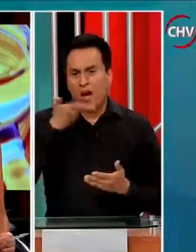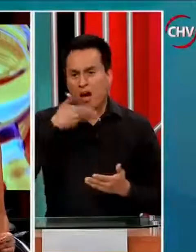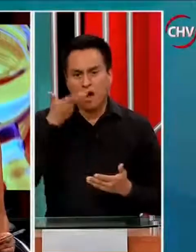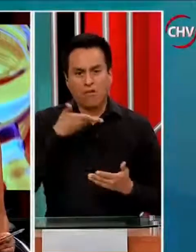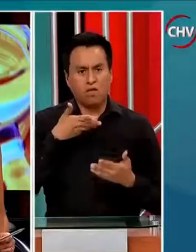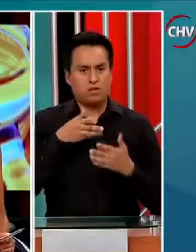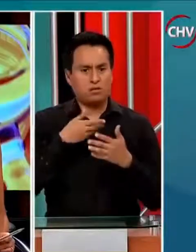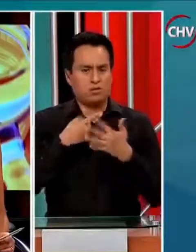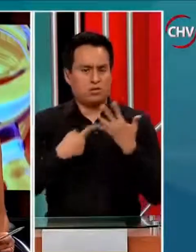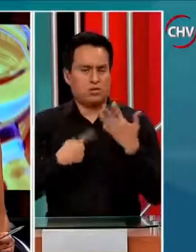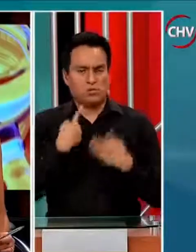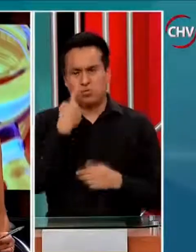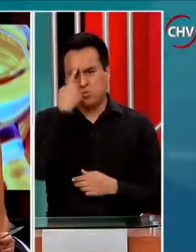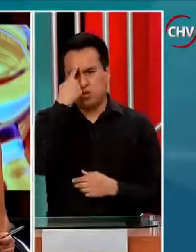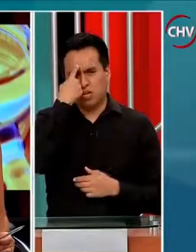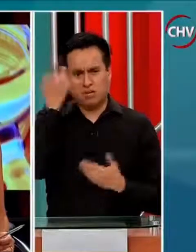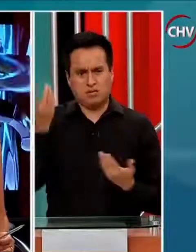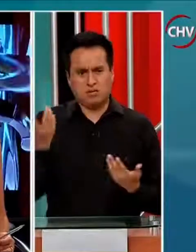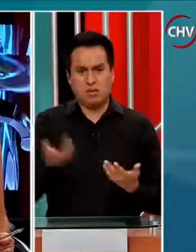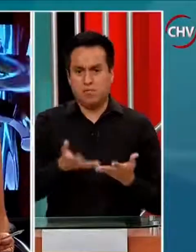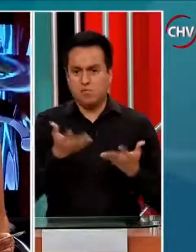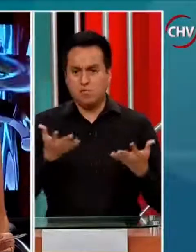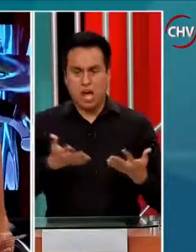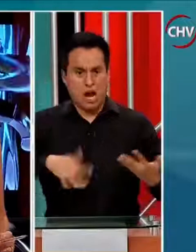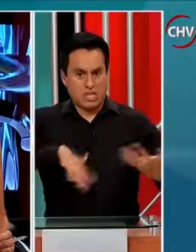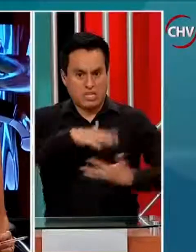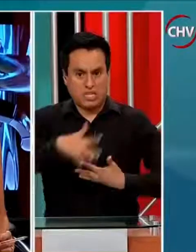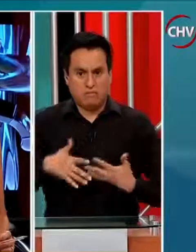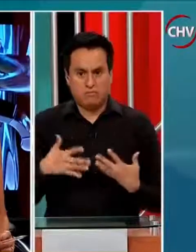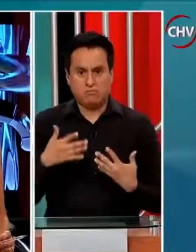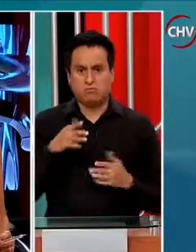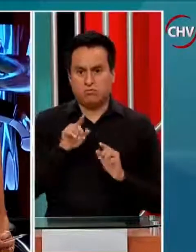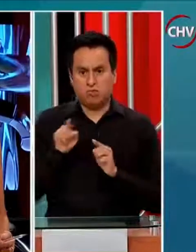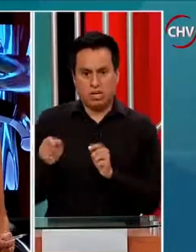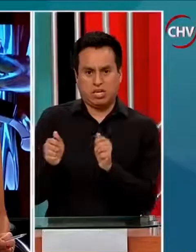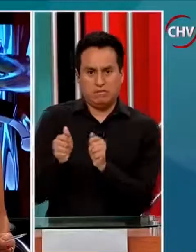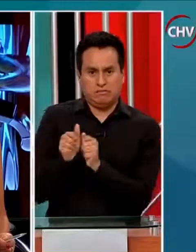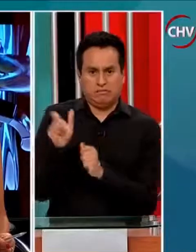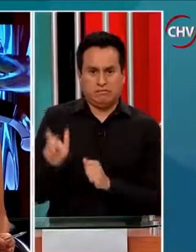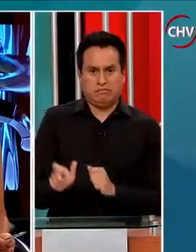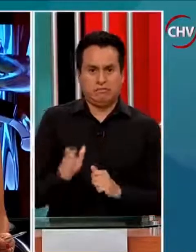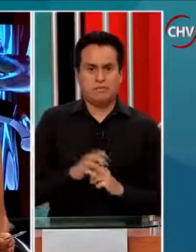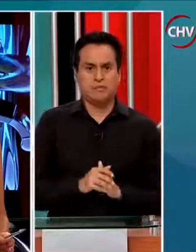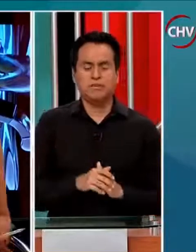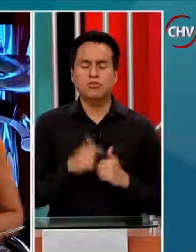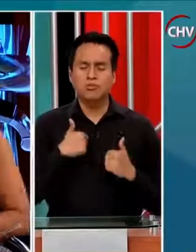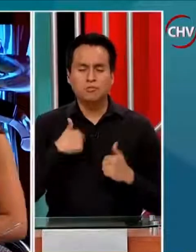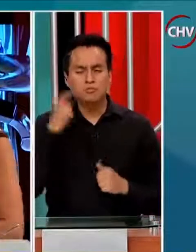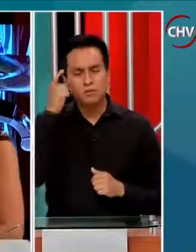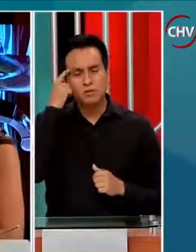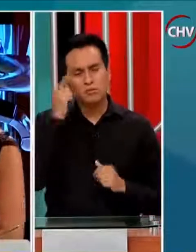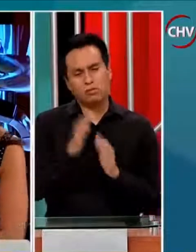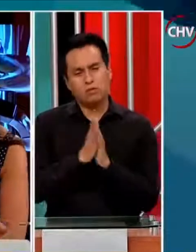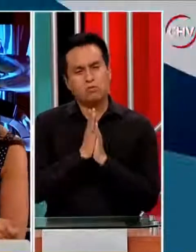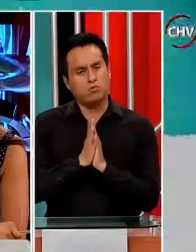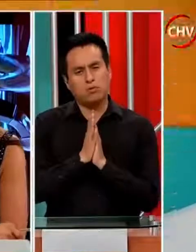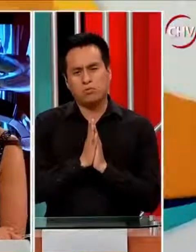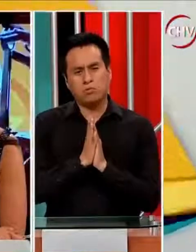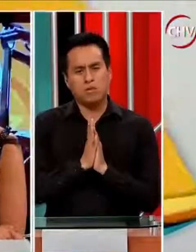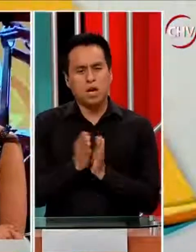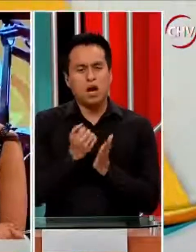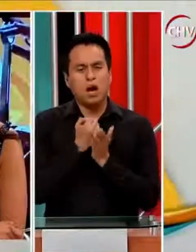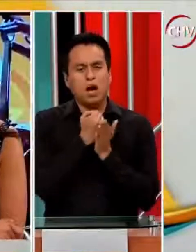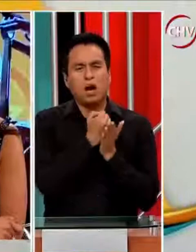siempre demasiadas tonteras. Y es muy, muy agresivo con ella. Entonces yo quiero que ella, por favor, por favor,